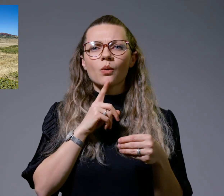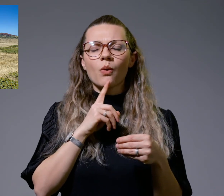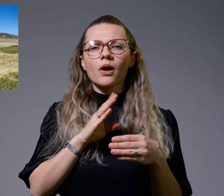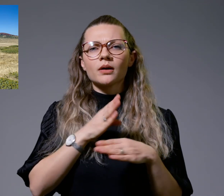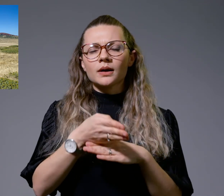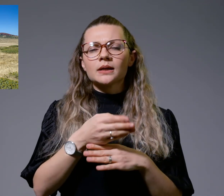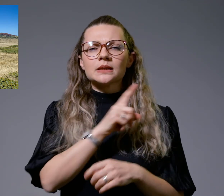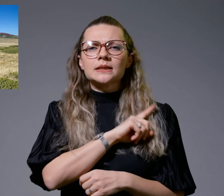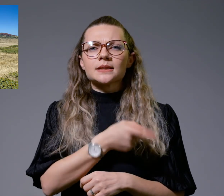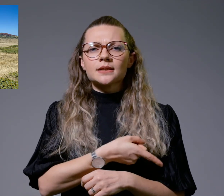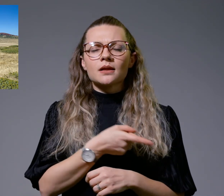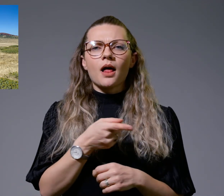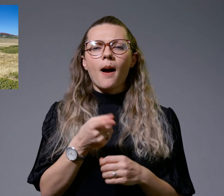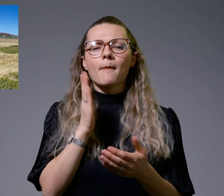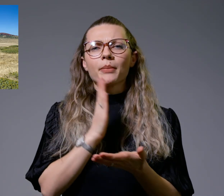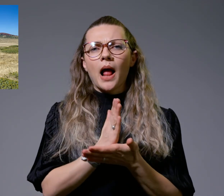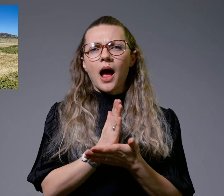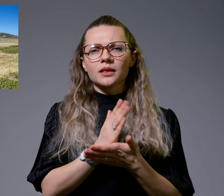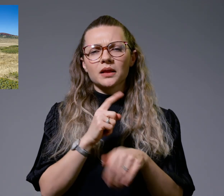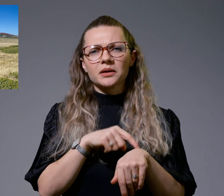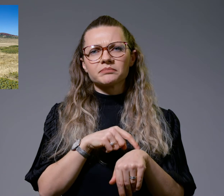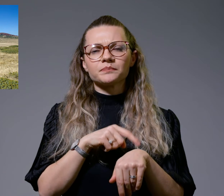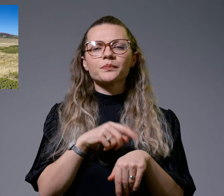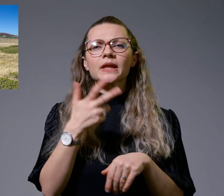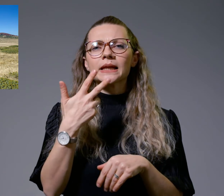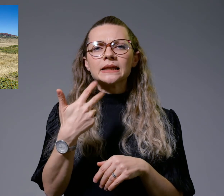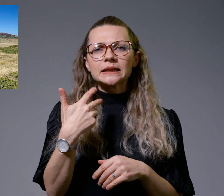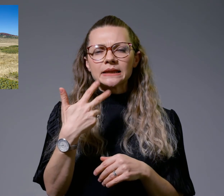сила напладне на 30 септември